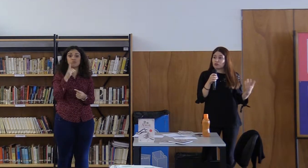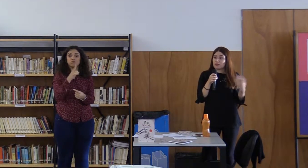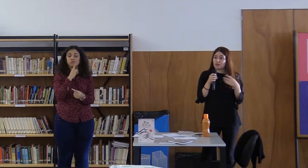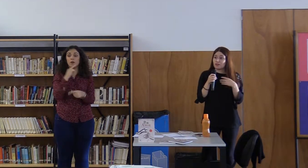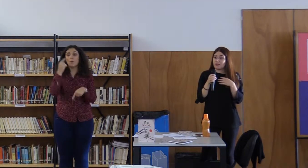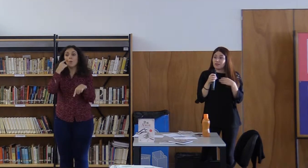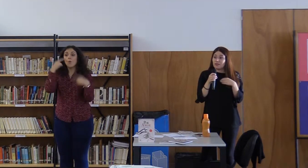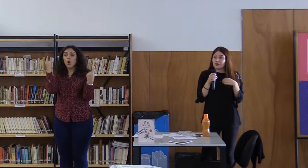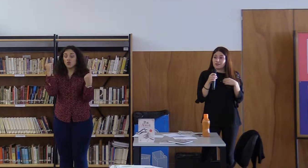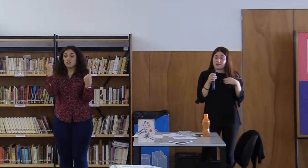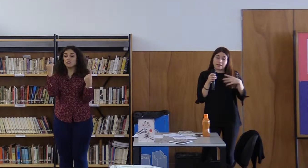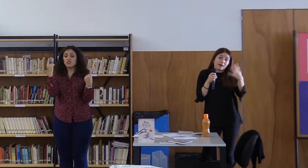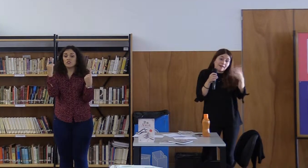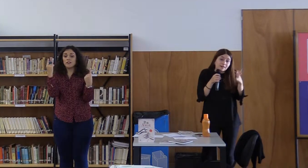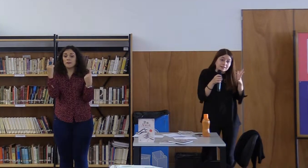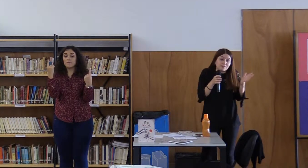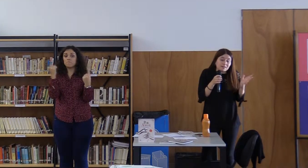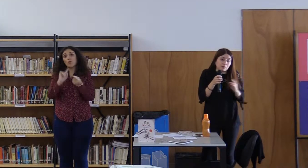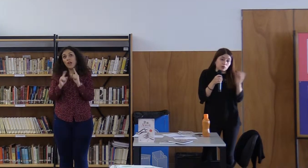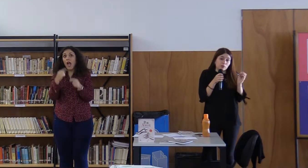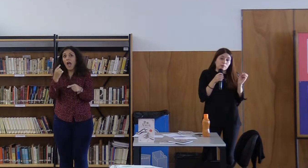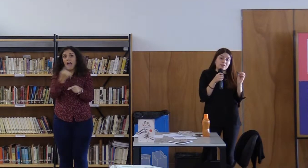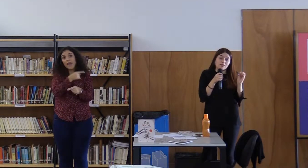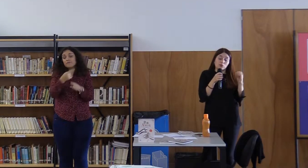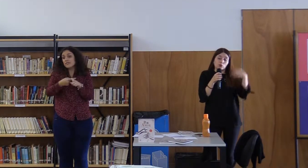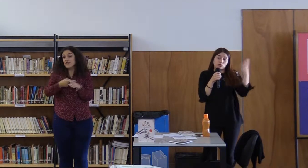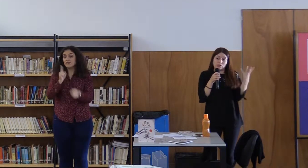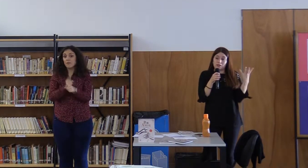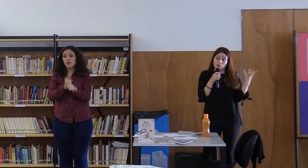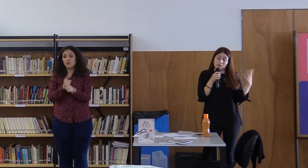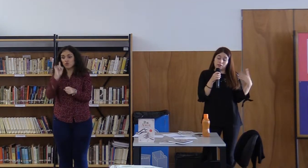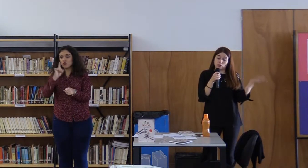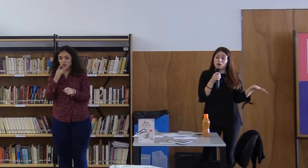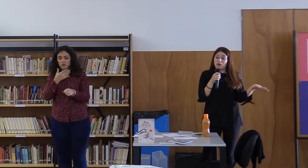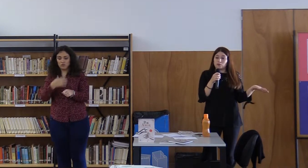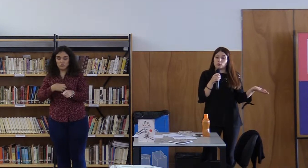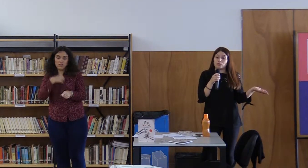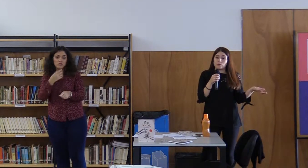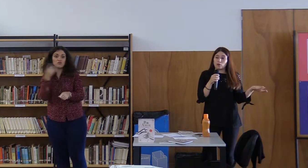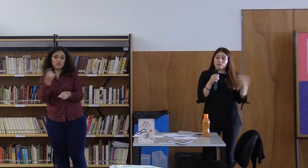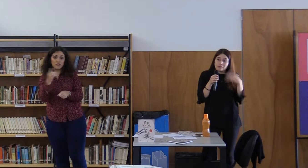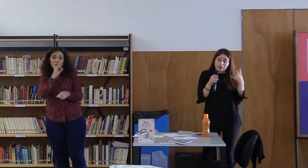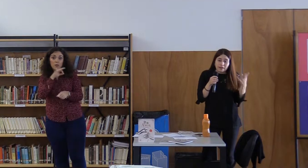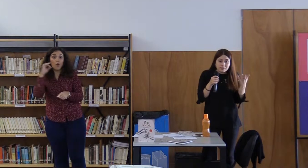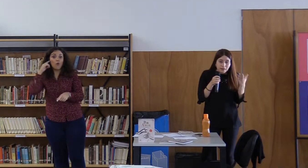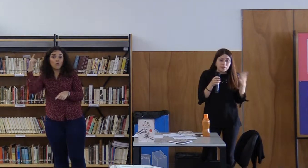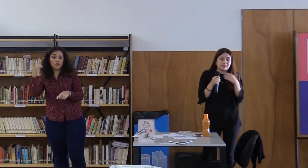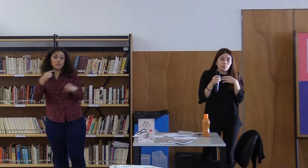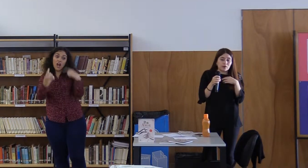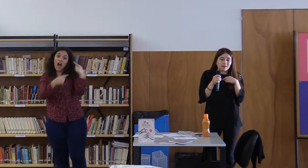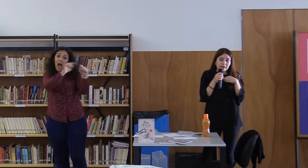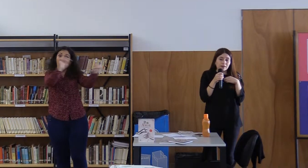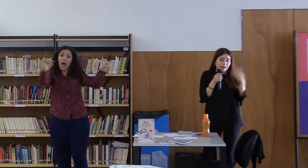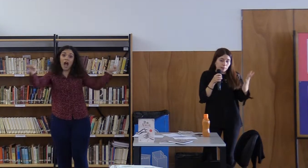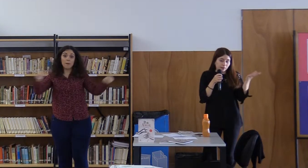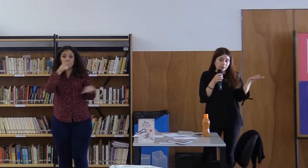mostra que há alguém que se interessa, mesmo apesar dos surdos se sentirem sozinhos numa família ouvinte, há alguém que realmente se